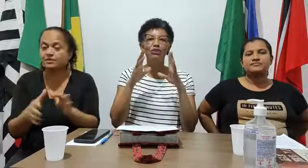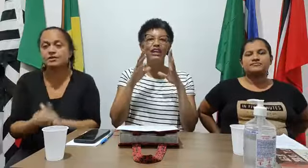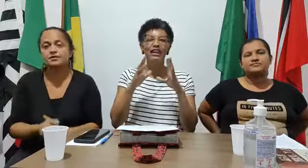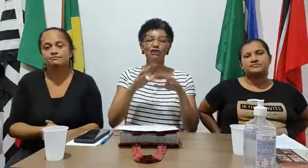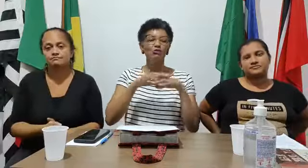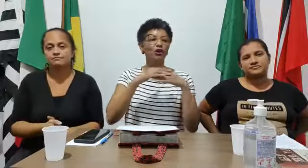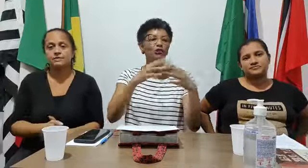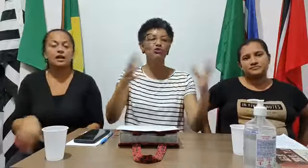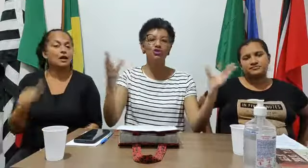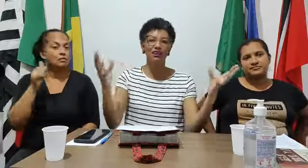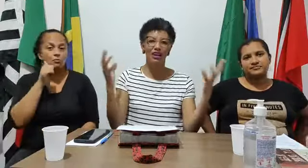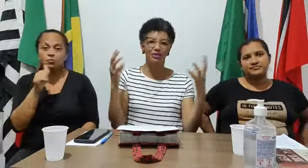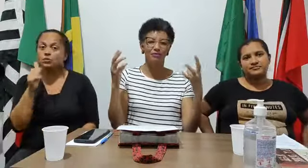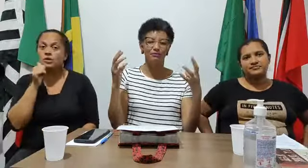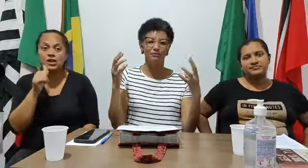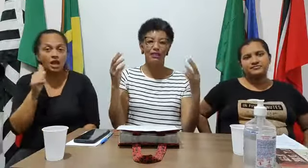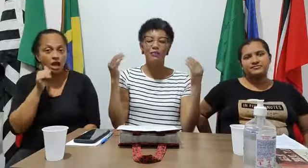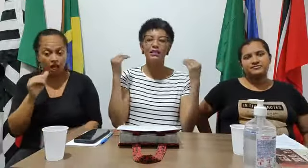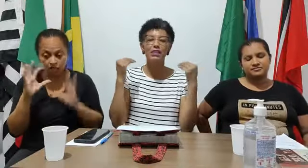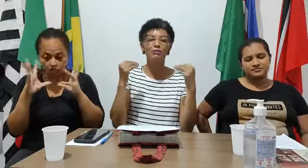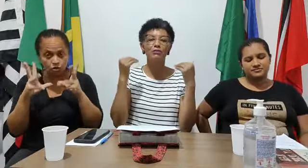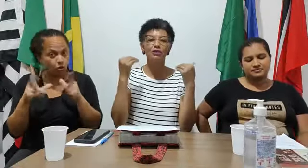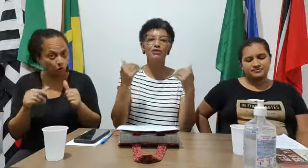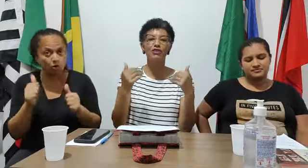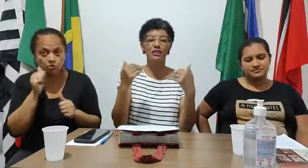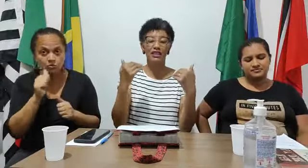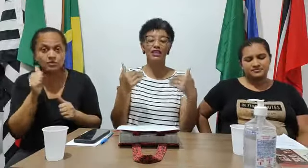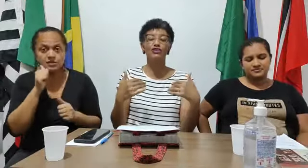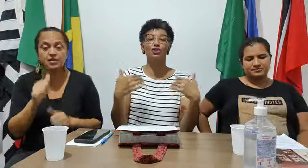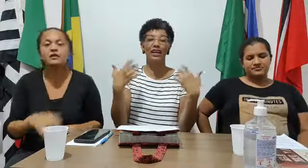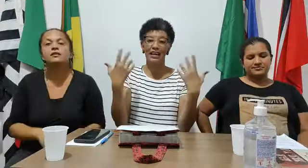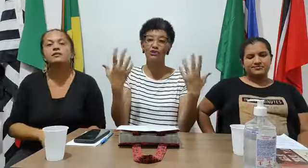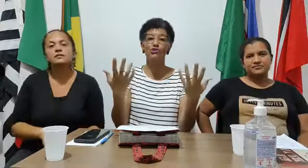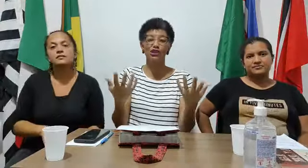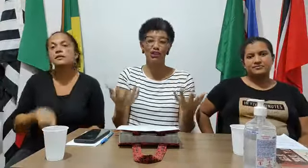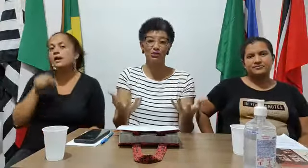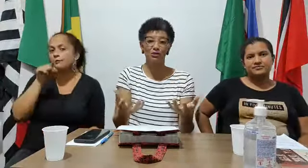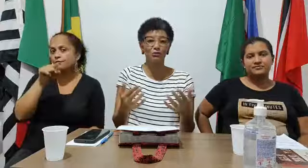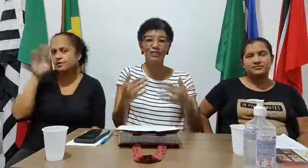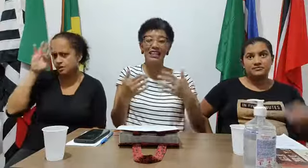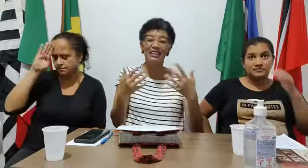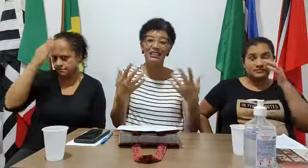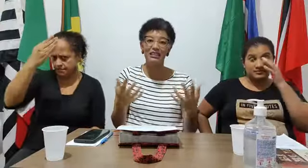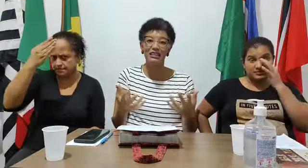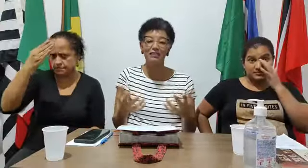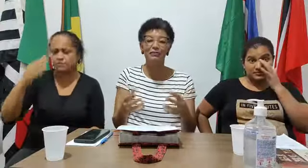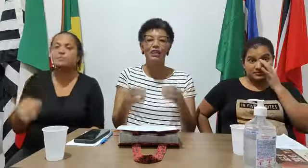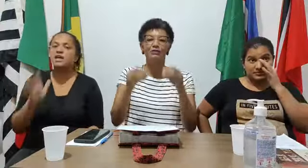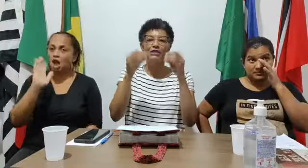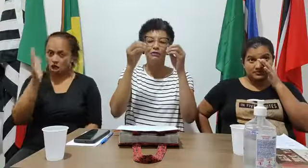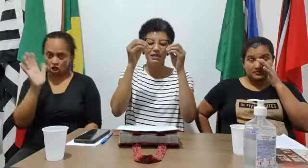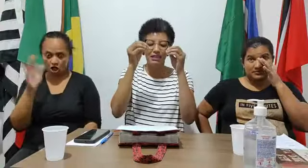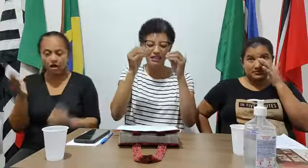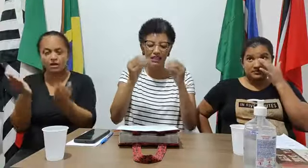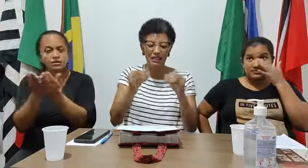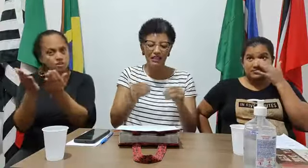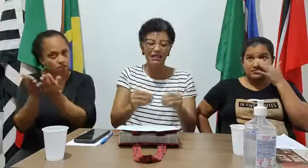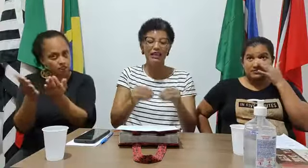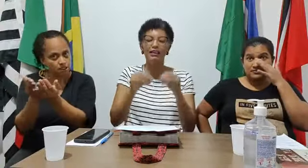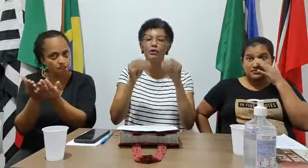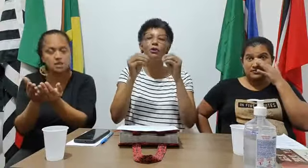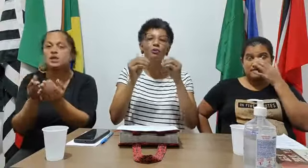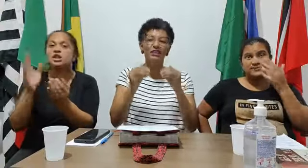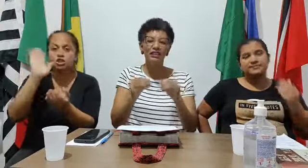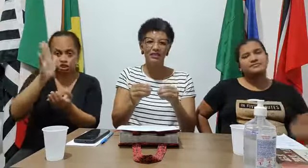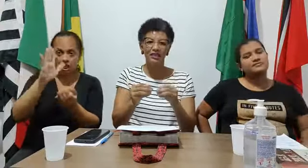Mulheres no modo geral, e principalmente você que já é do Senhor, mulher cristã, você precisa